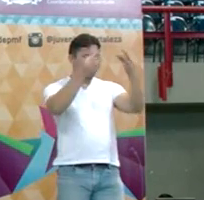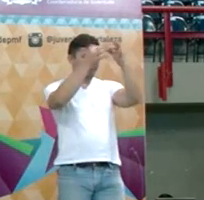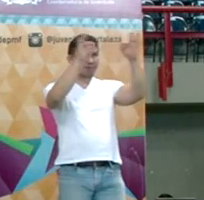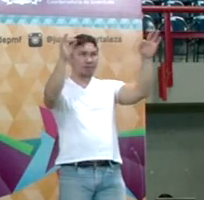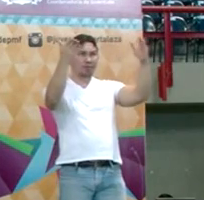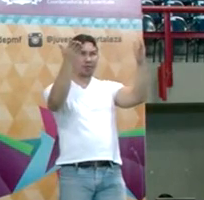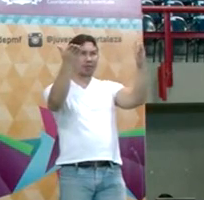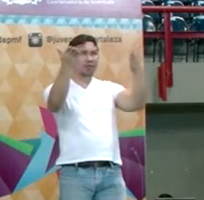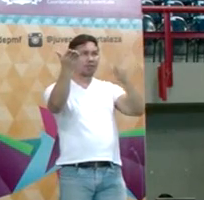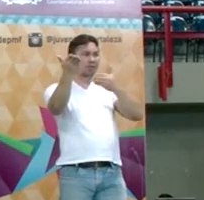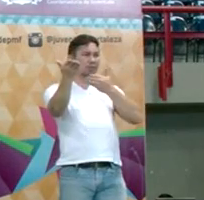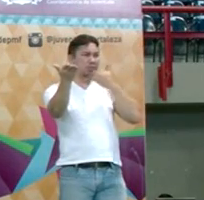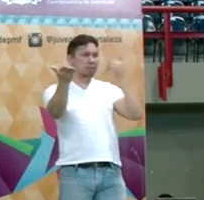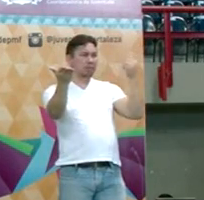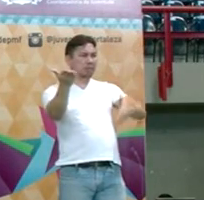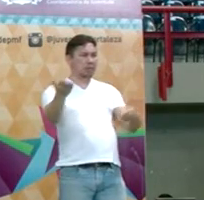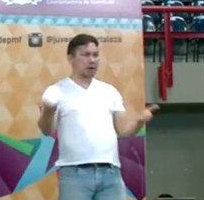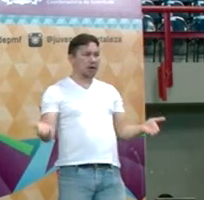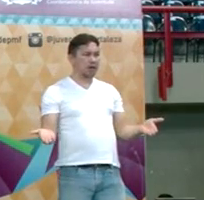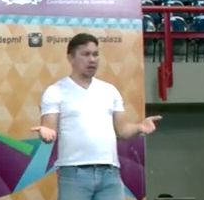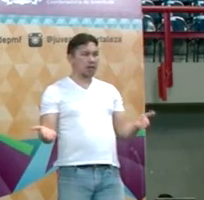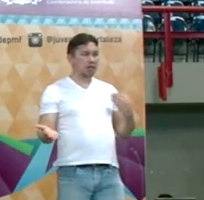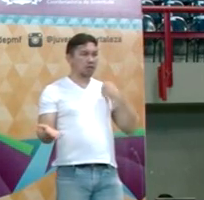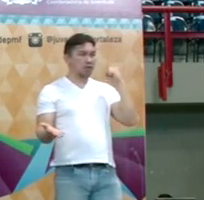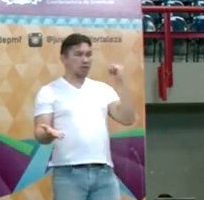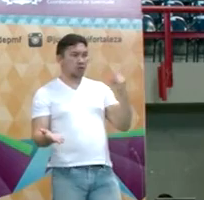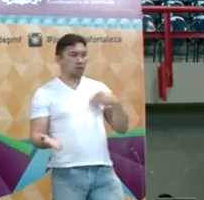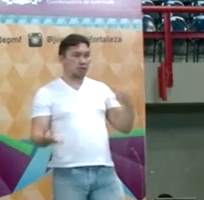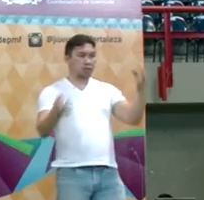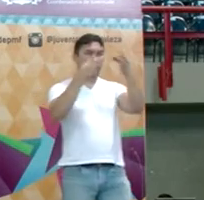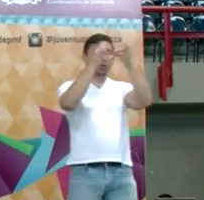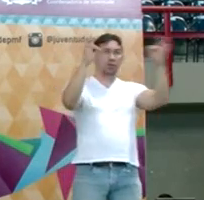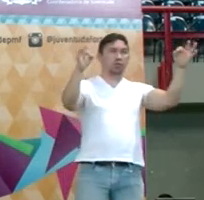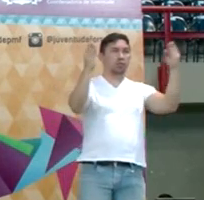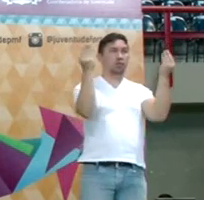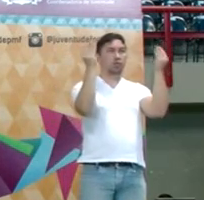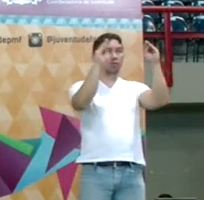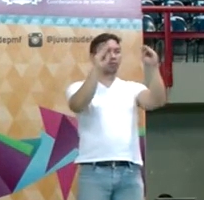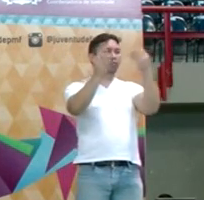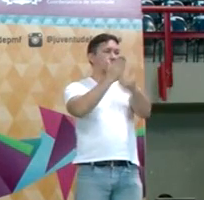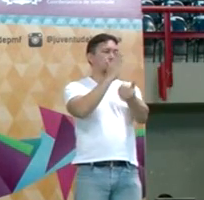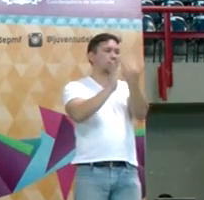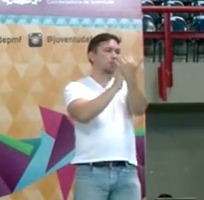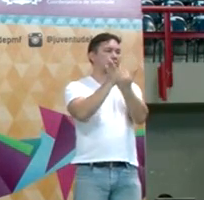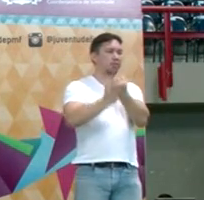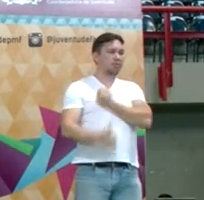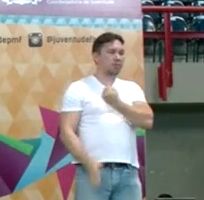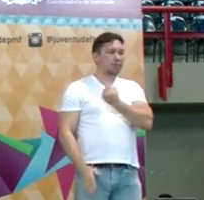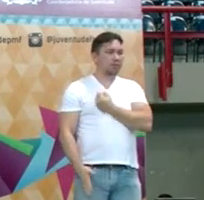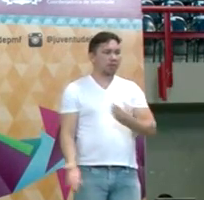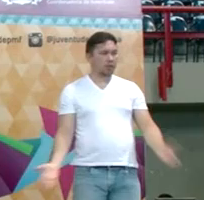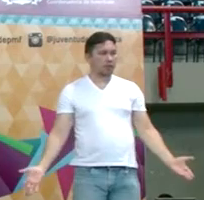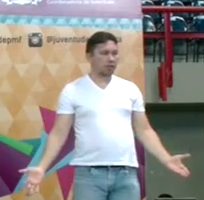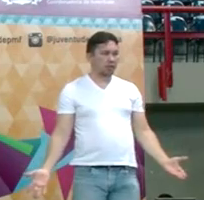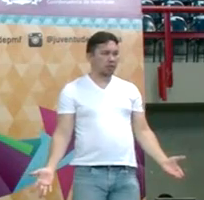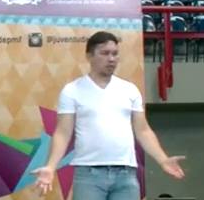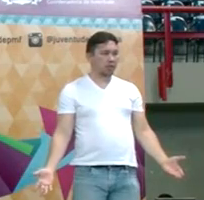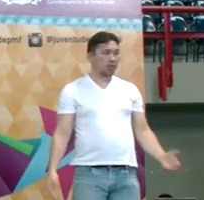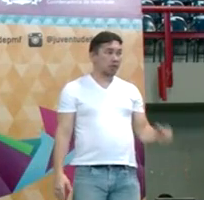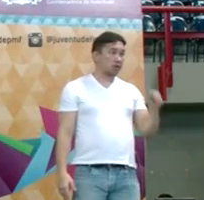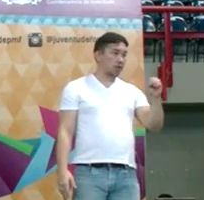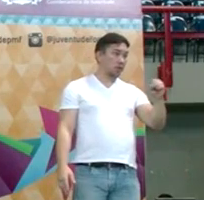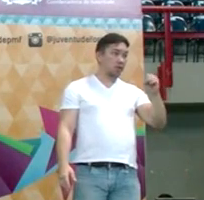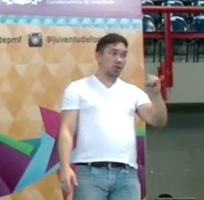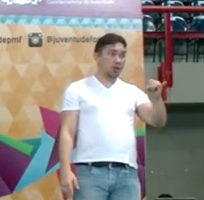uma frase feita? Se você puser no título uma frase feita, você perde pontos. Então, o aluno que